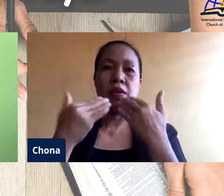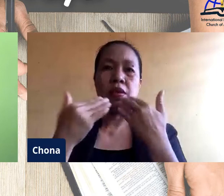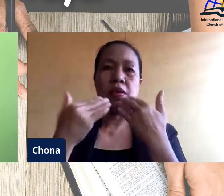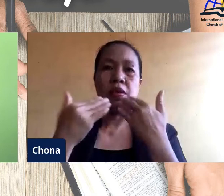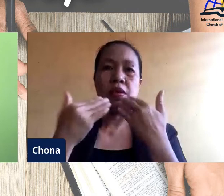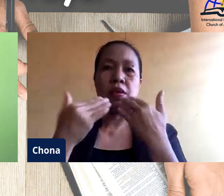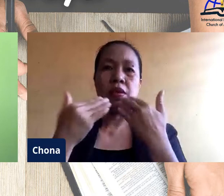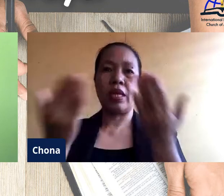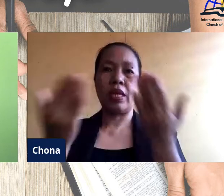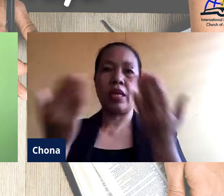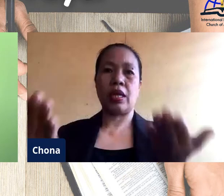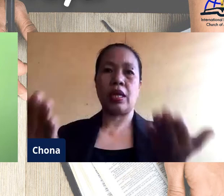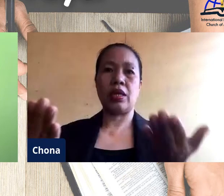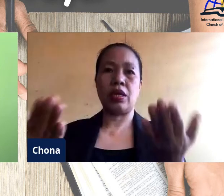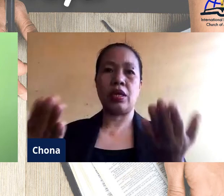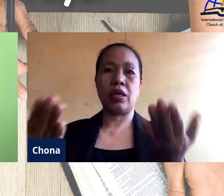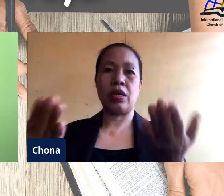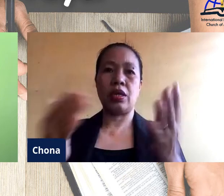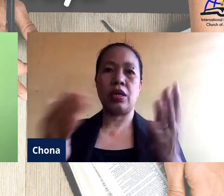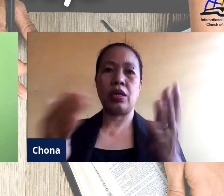natin from